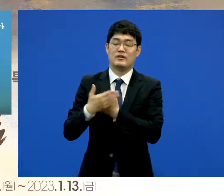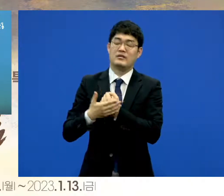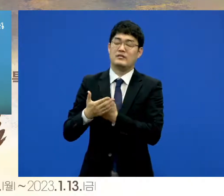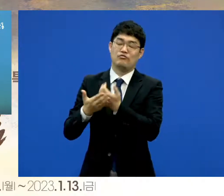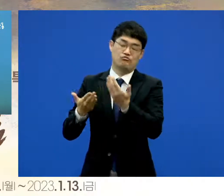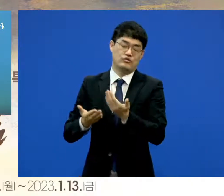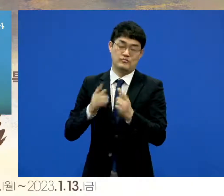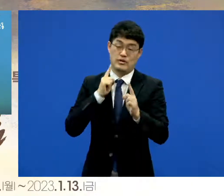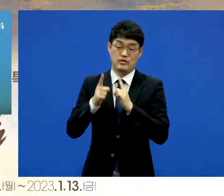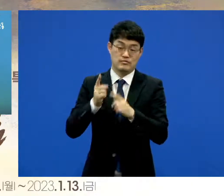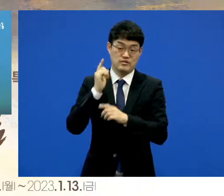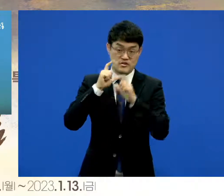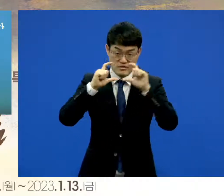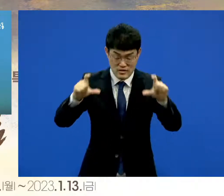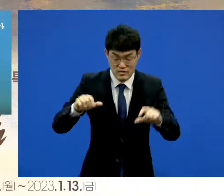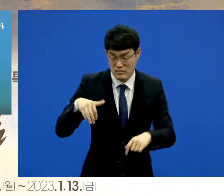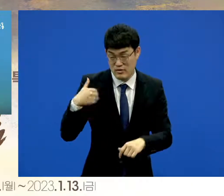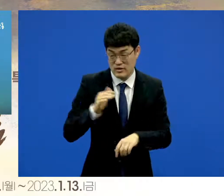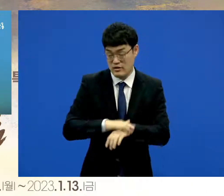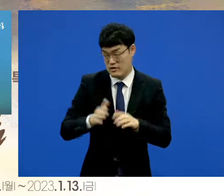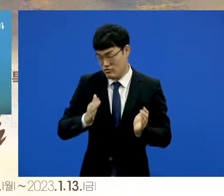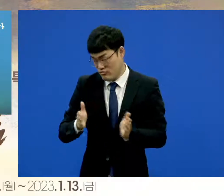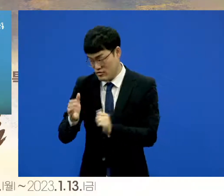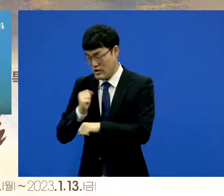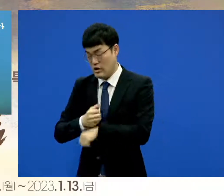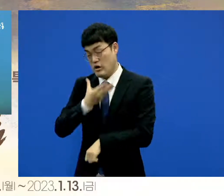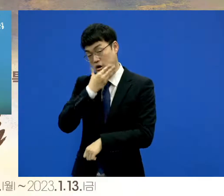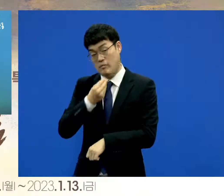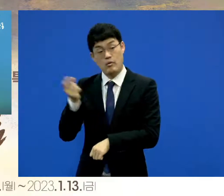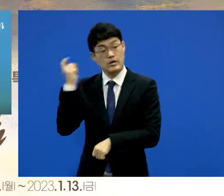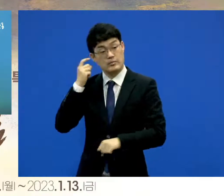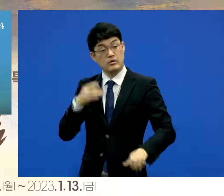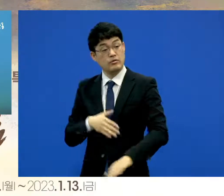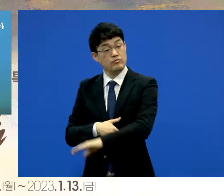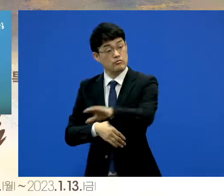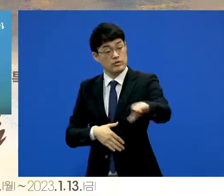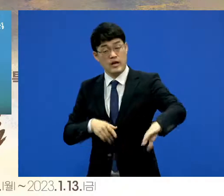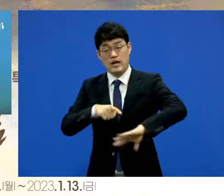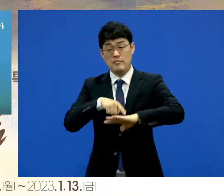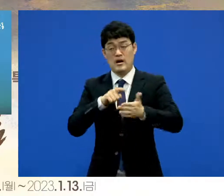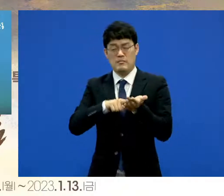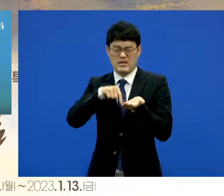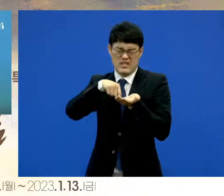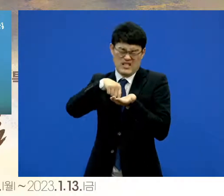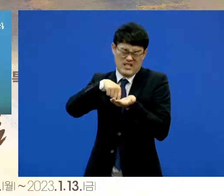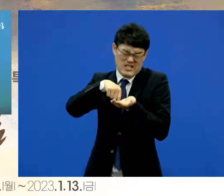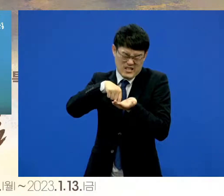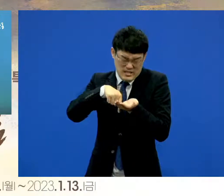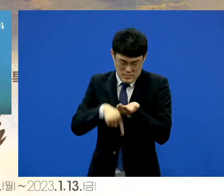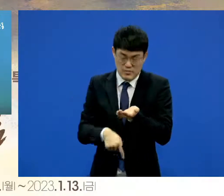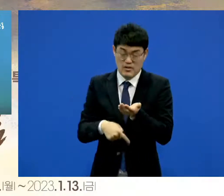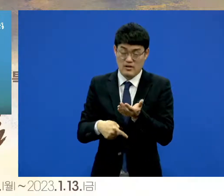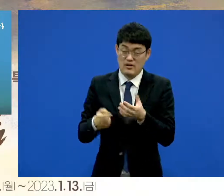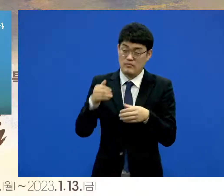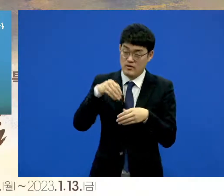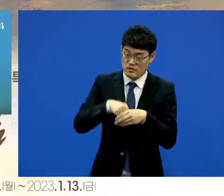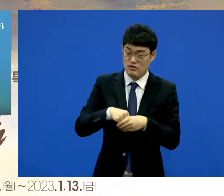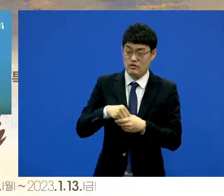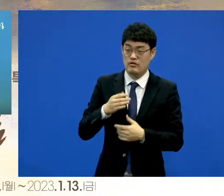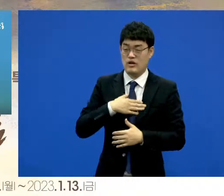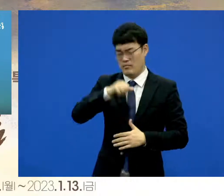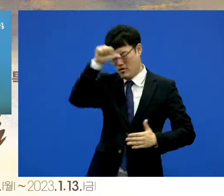주실지. 또 잘 준비하고 복음이 우리의 심장 한에 푹 담겨서 내 일평생 내가 교회를 다니는